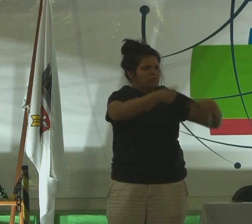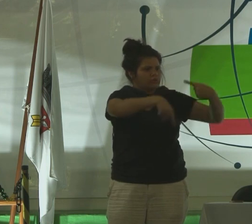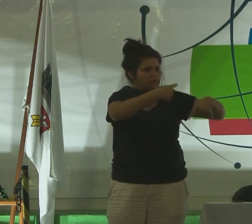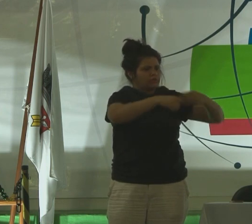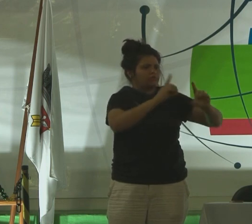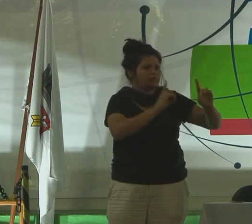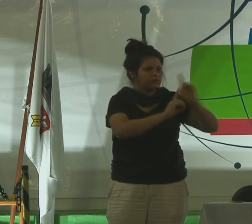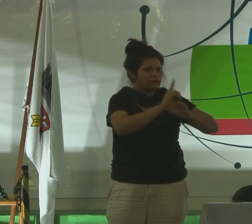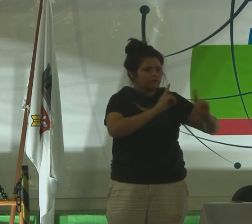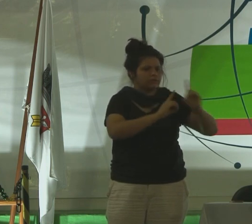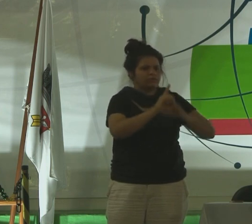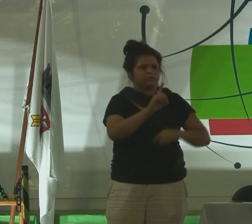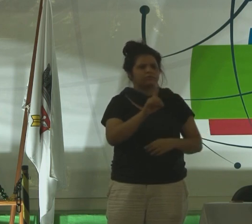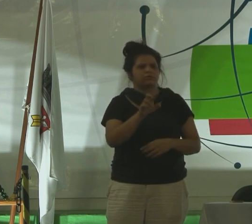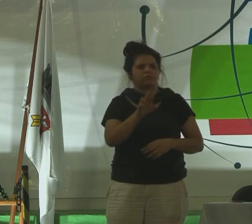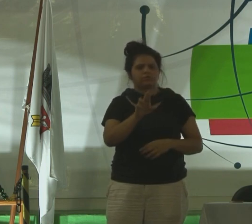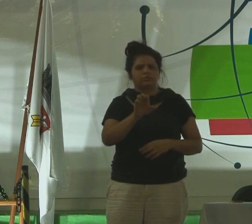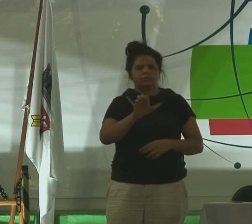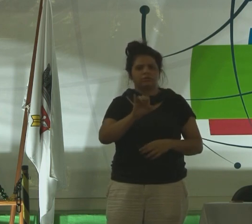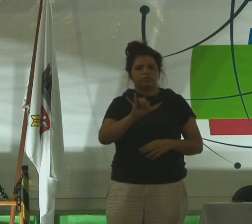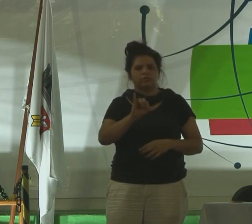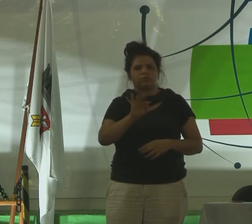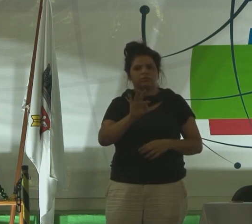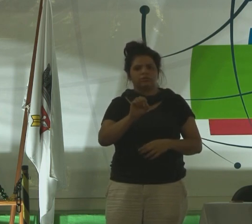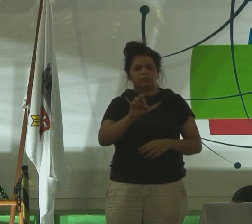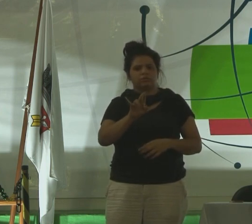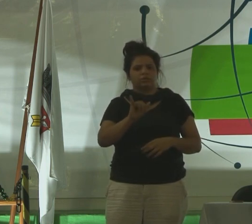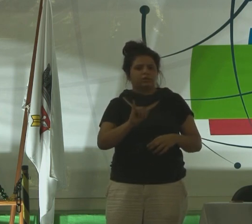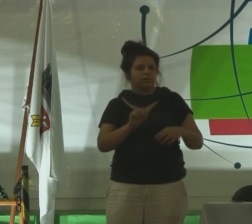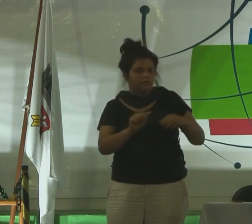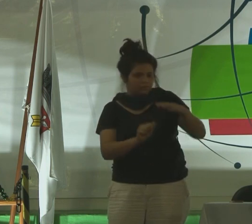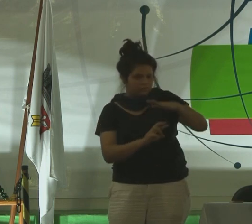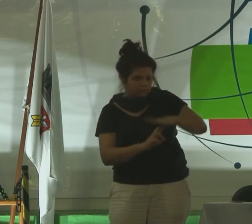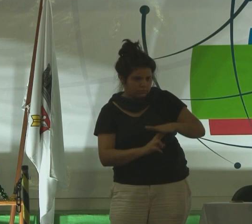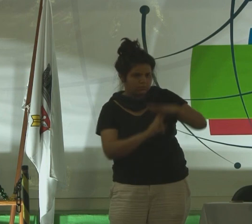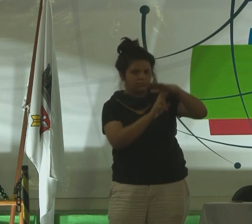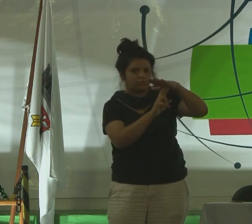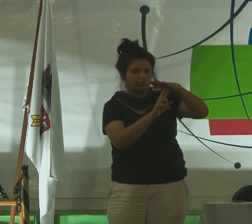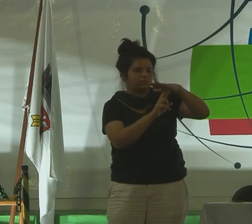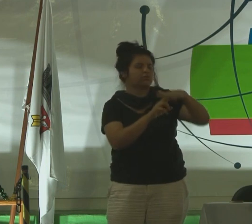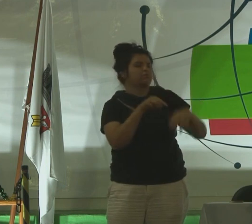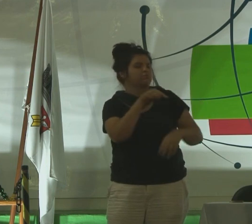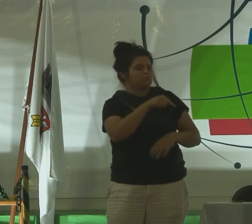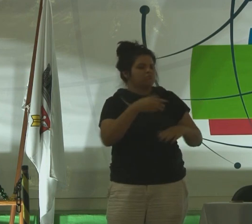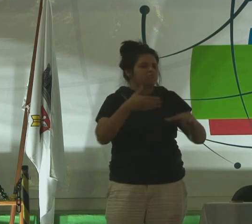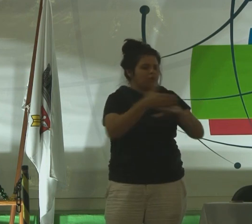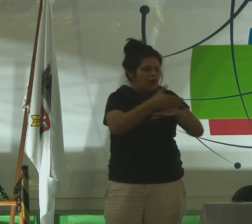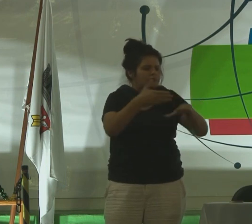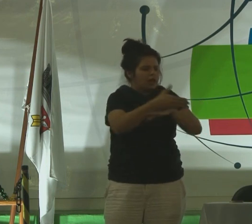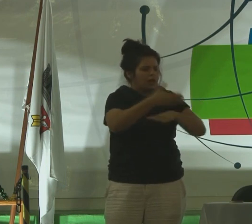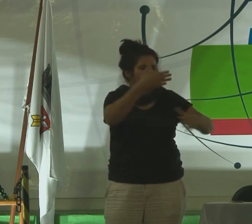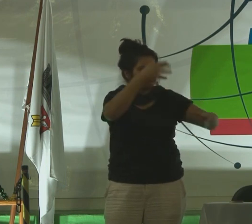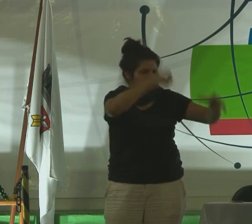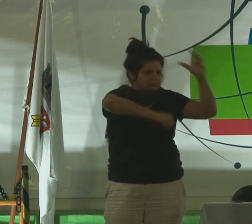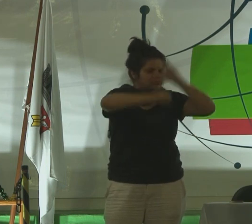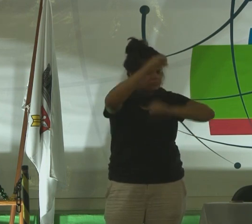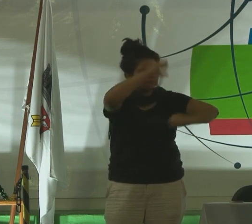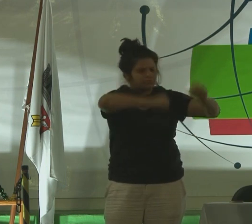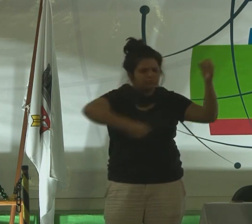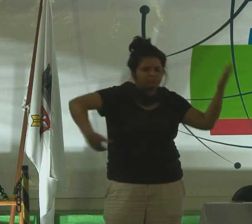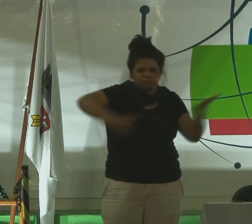com a reitoria, né, com as direções de campo, para que a gente possa cada vez mais ampliar os trabalhos que